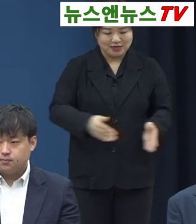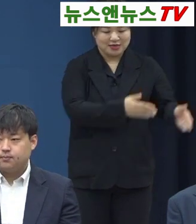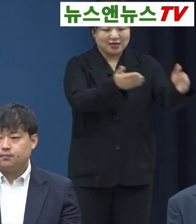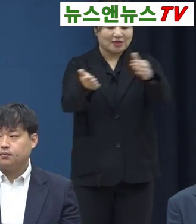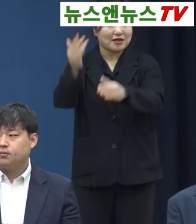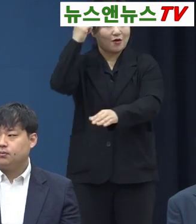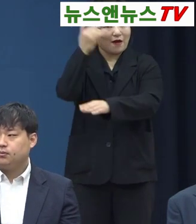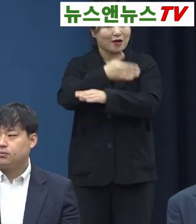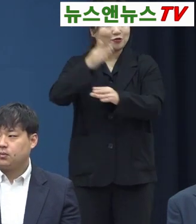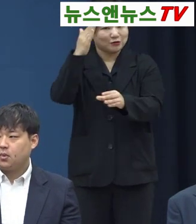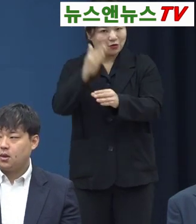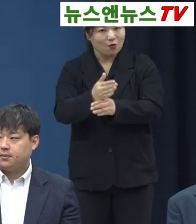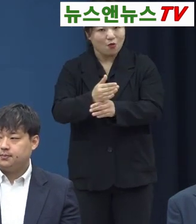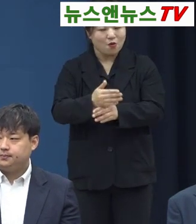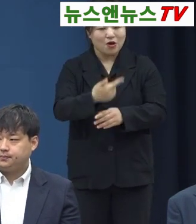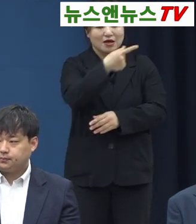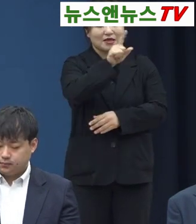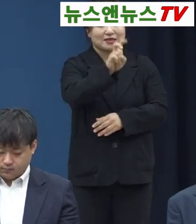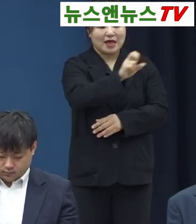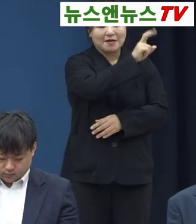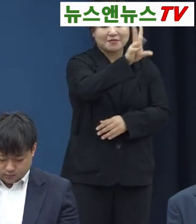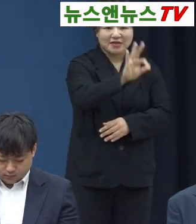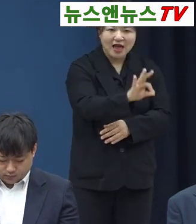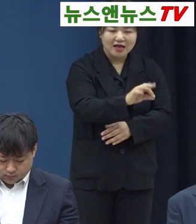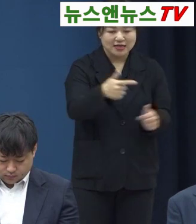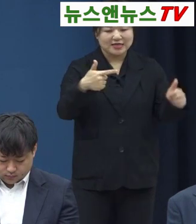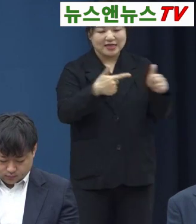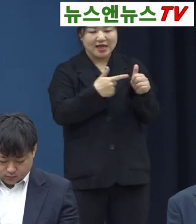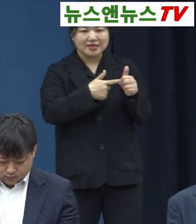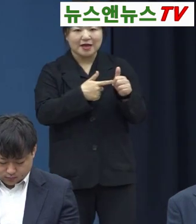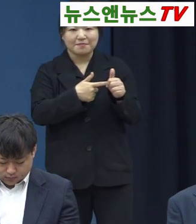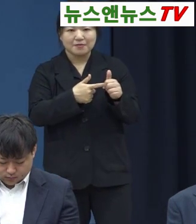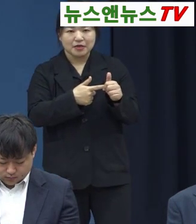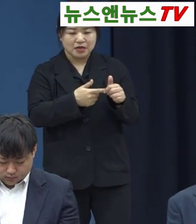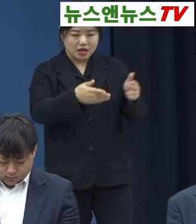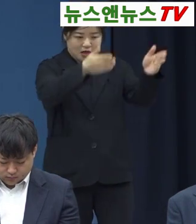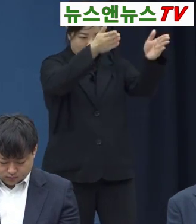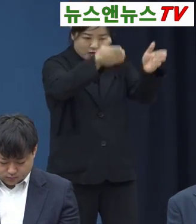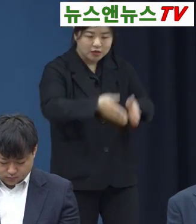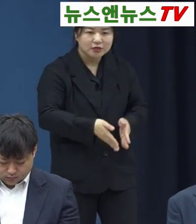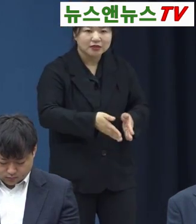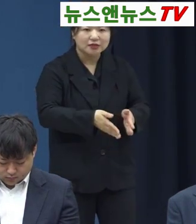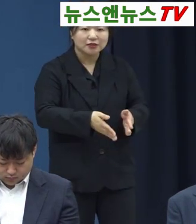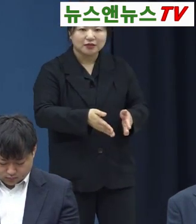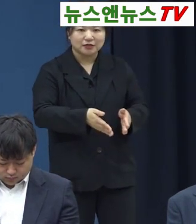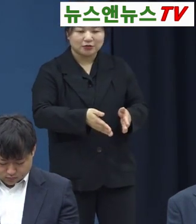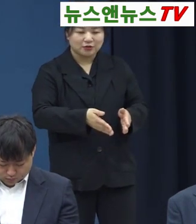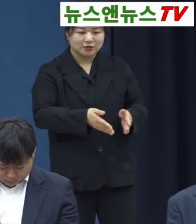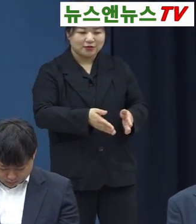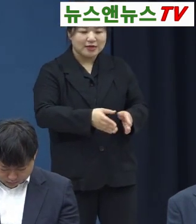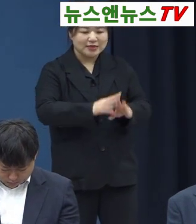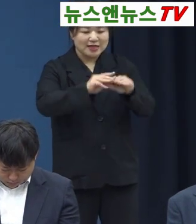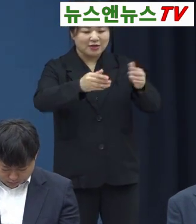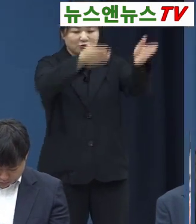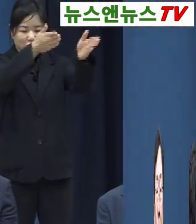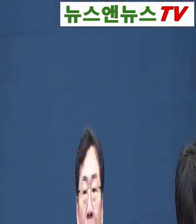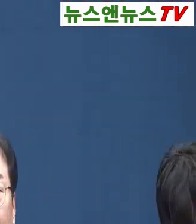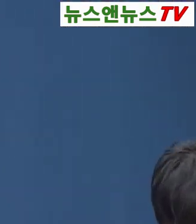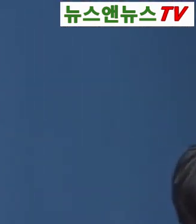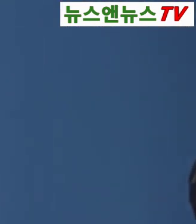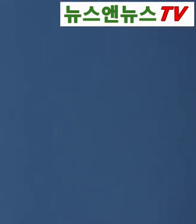중에 있고 또 남양에서 향남까지 이제 화성의 중간을 내륙을 이렇게 가로지르는 그런 도로까지 이렇게